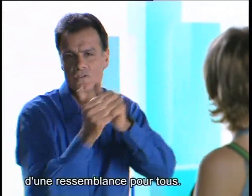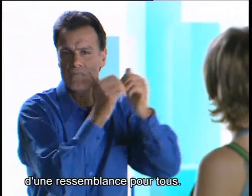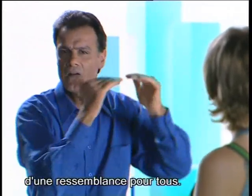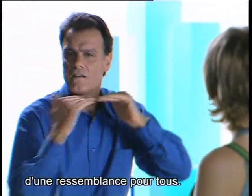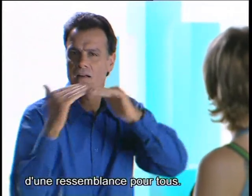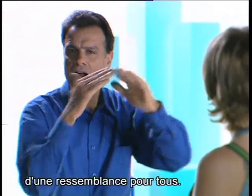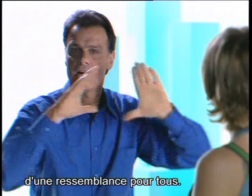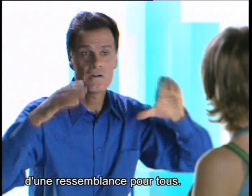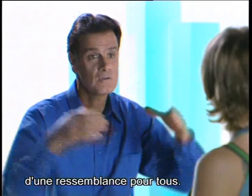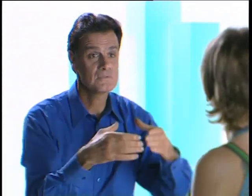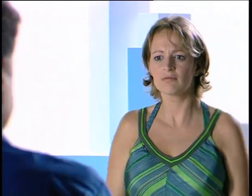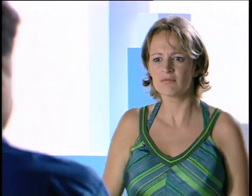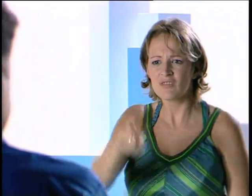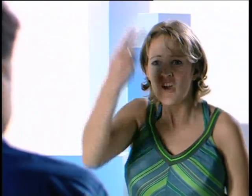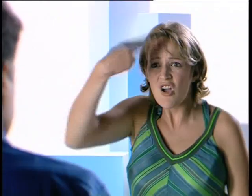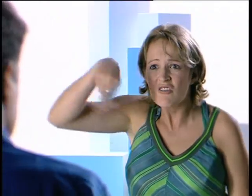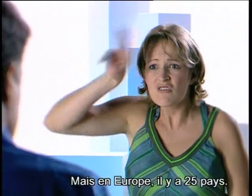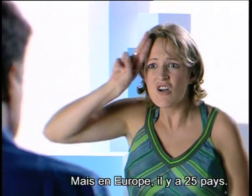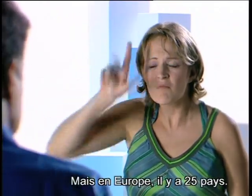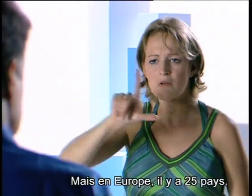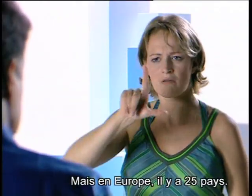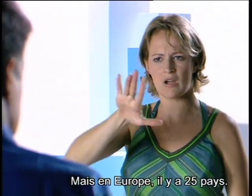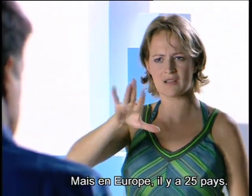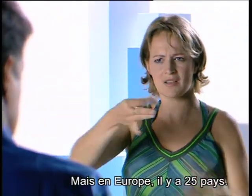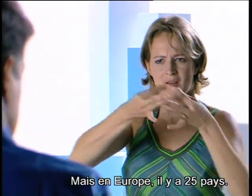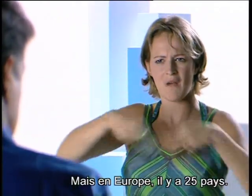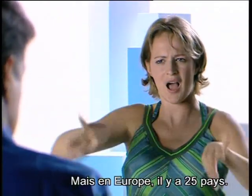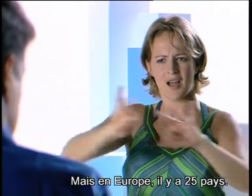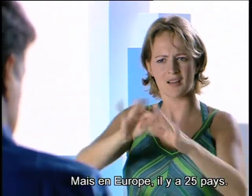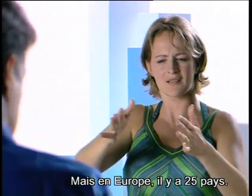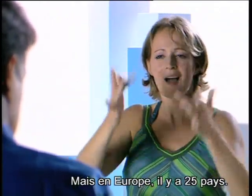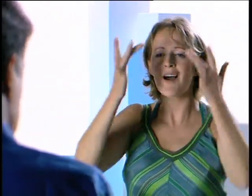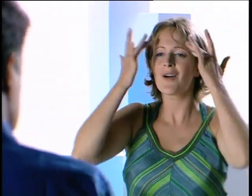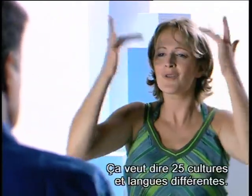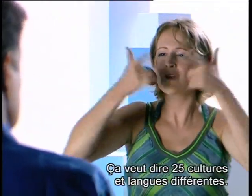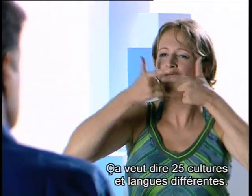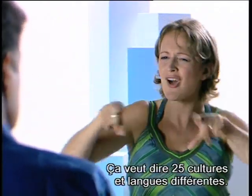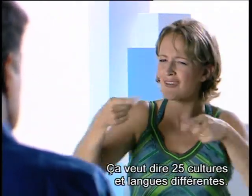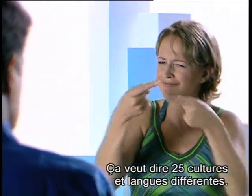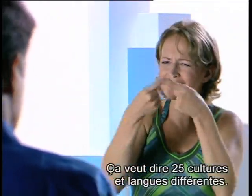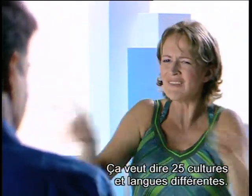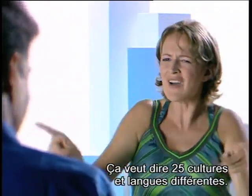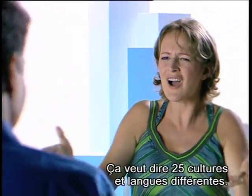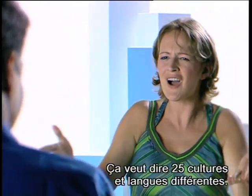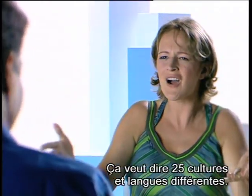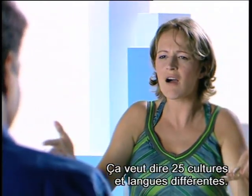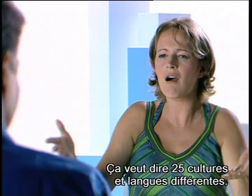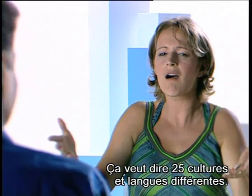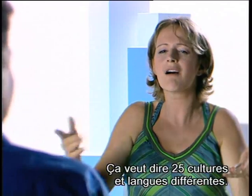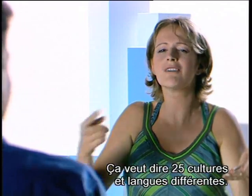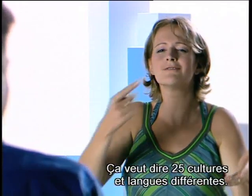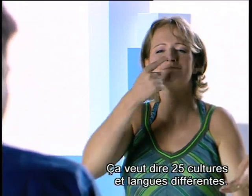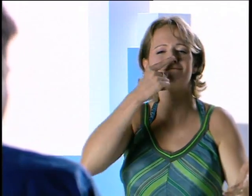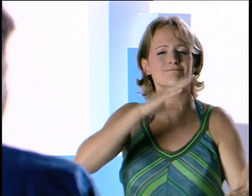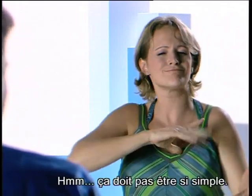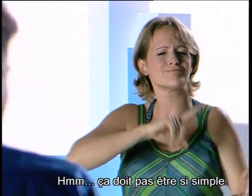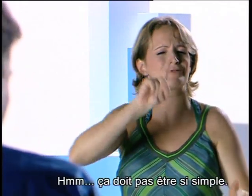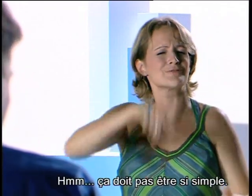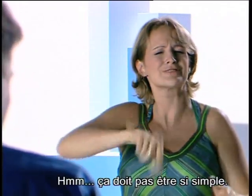d'union, d'une ressemblance pour tous. Mais en Europe, il y a 25 pays, ça veut dire 25 cultures et langues différentes.